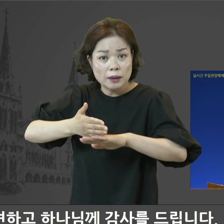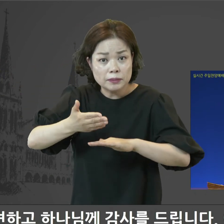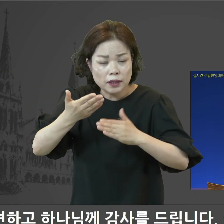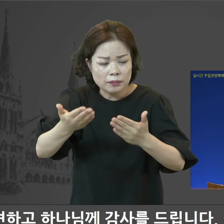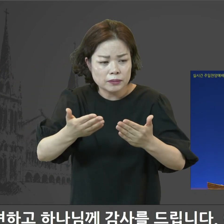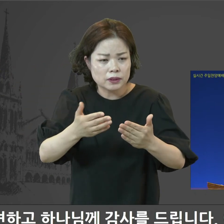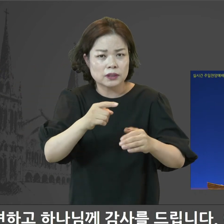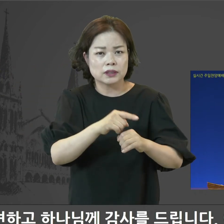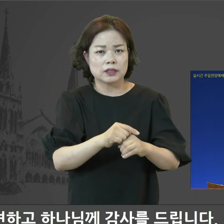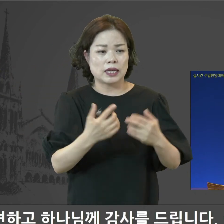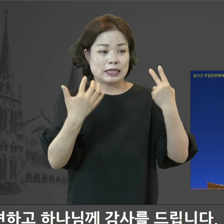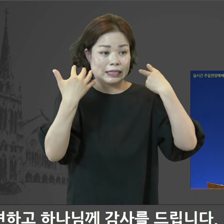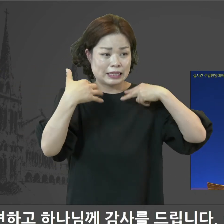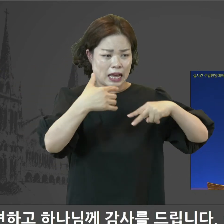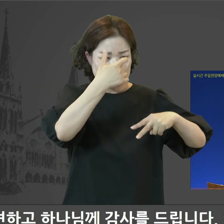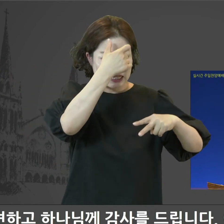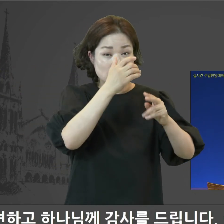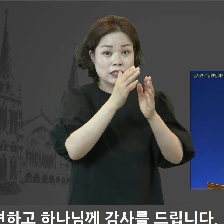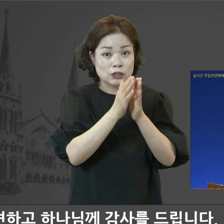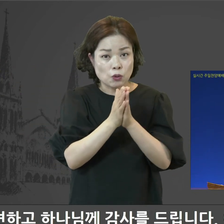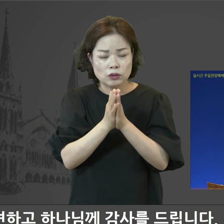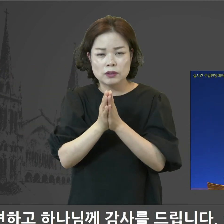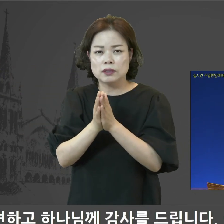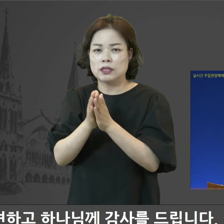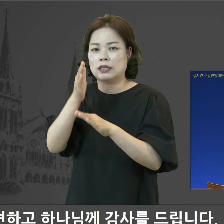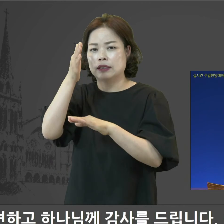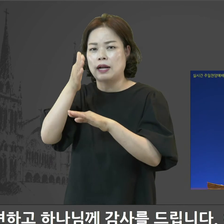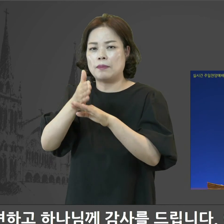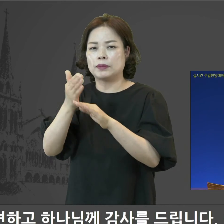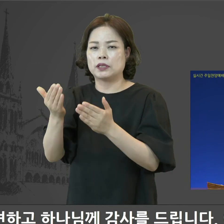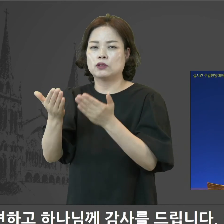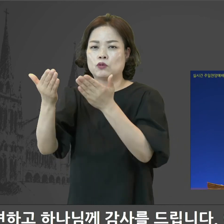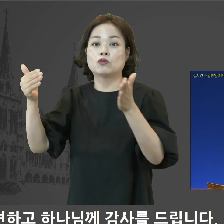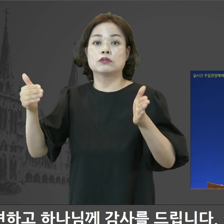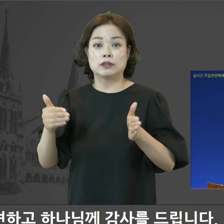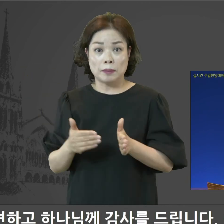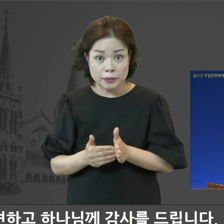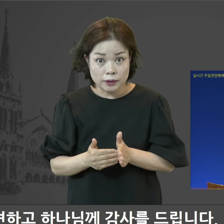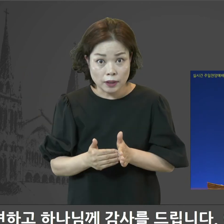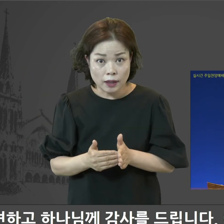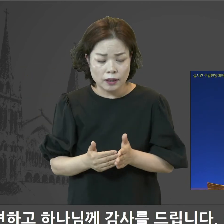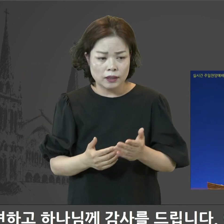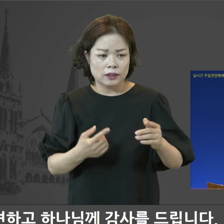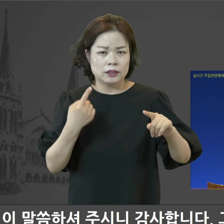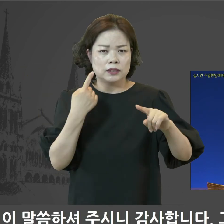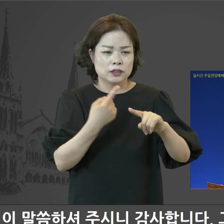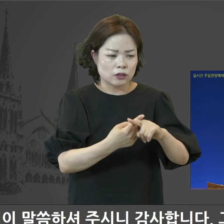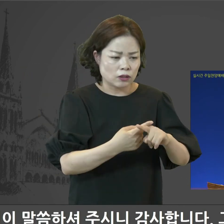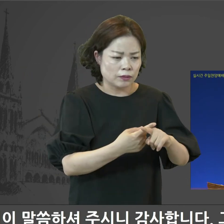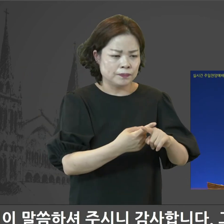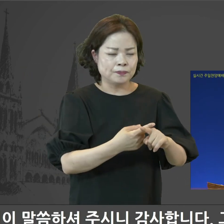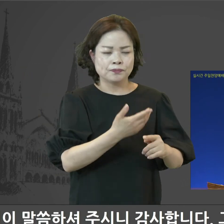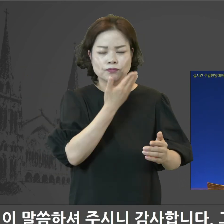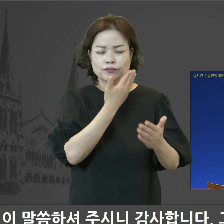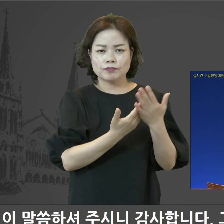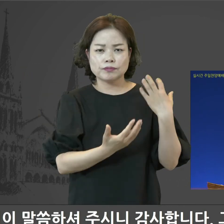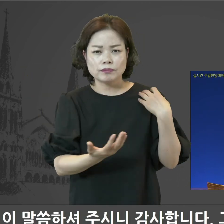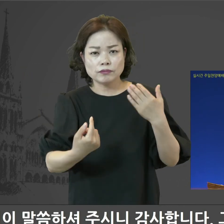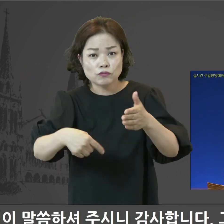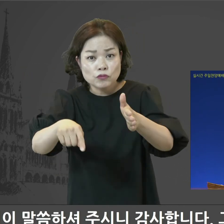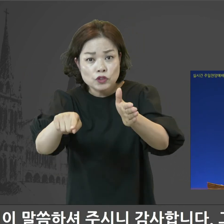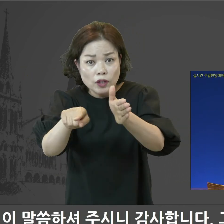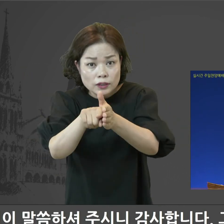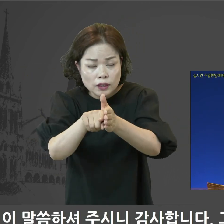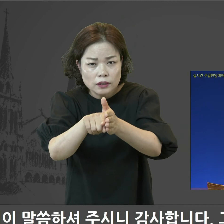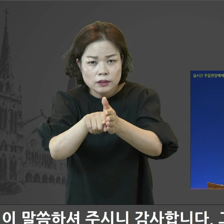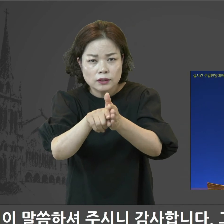그의 기도의 마지막이 감사로 마무리되는 것을 보게 됩니다. 이처럼 중심 잡기와 기도는